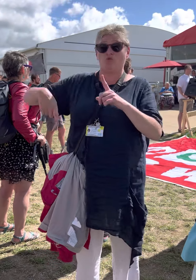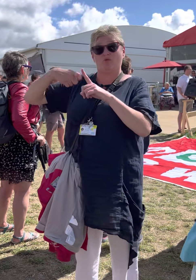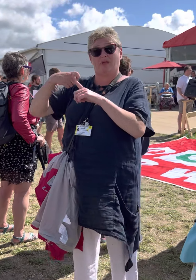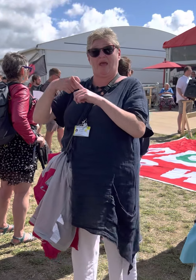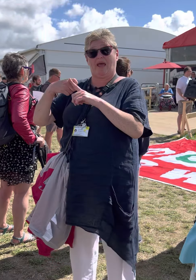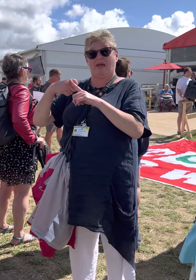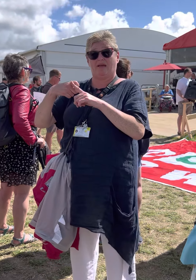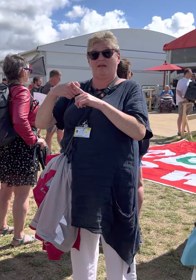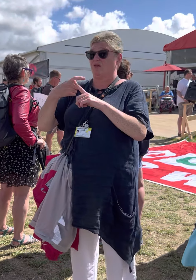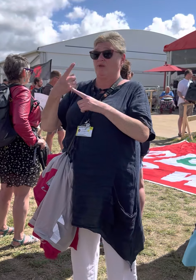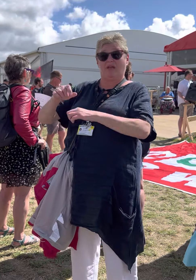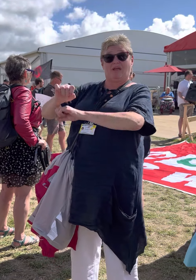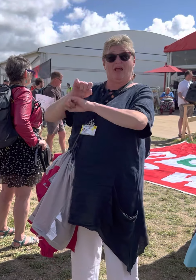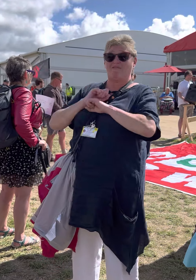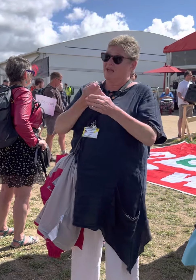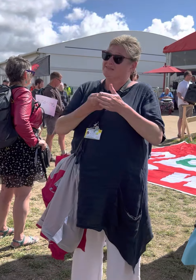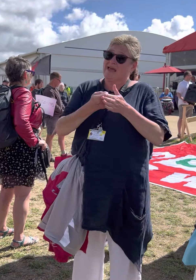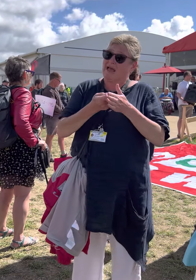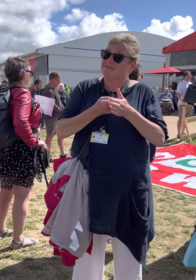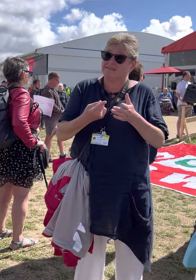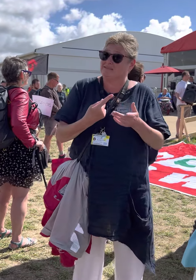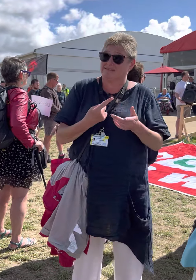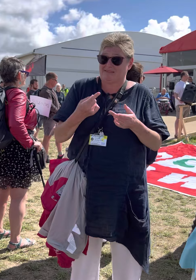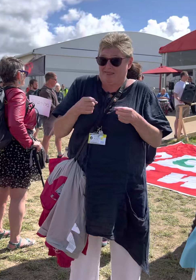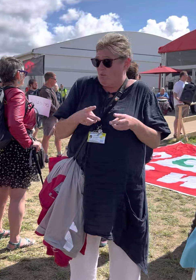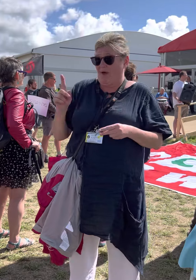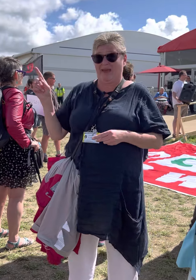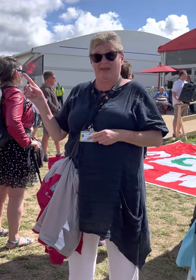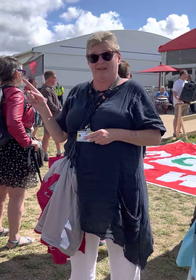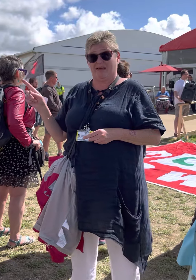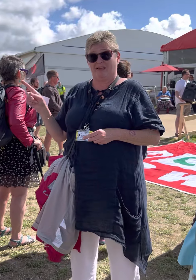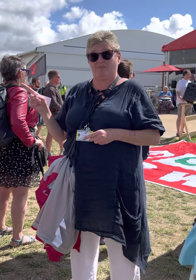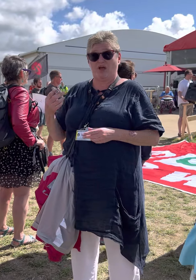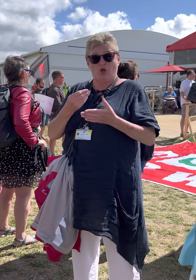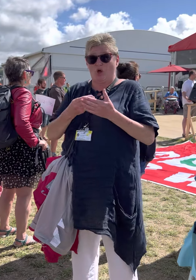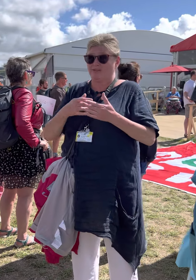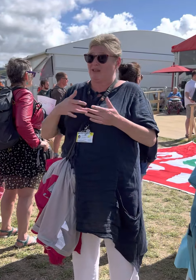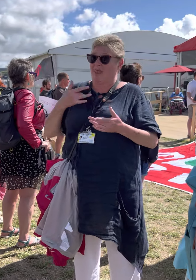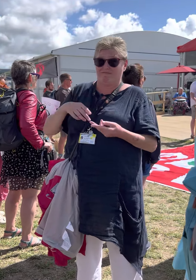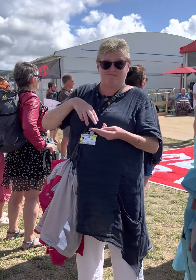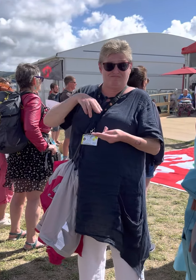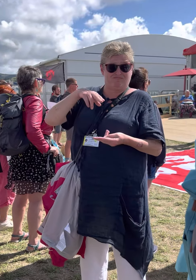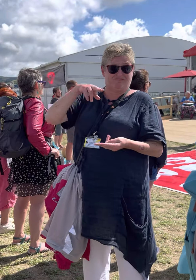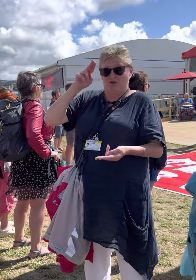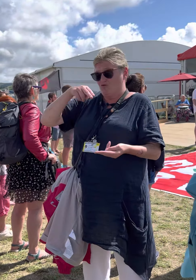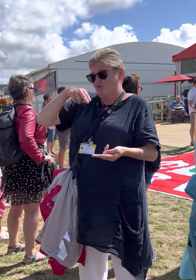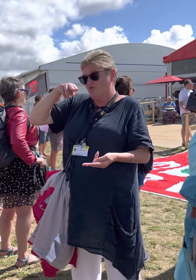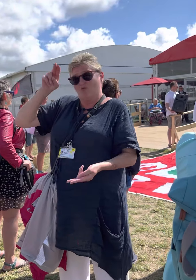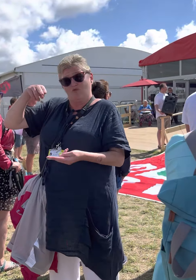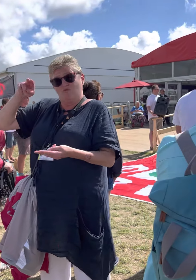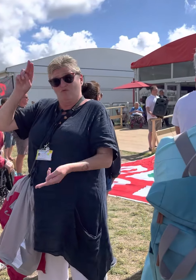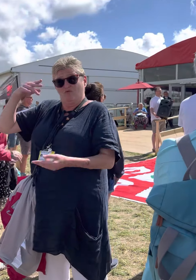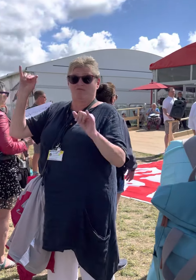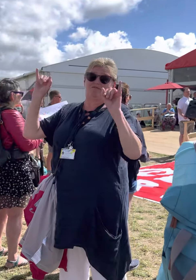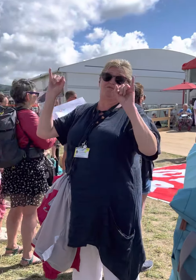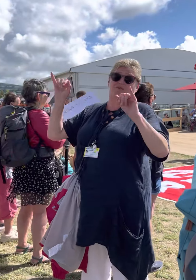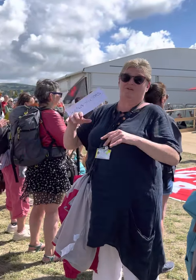sydd ddim yn mynd i amddiffyn tenentiaid yn y ffordd yna pan mae costau byw a rent yn cynyddu'n aruthrol.